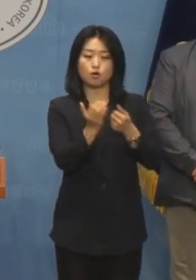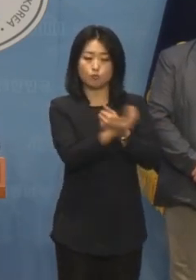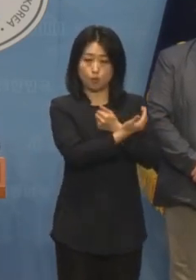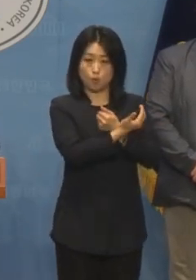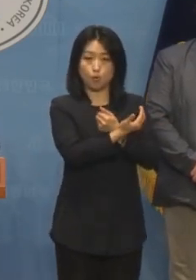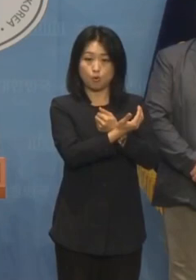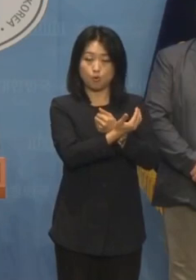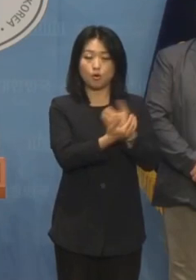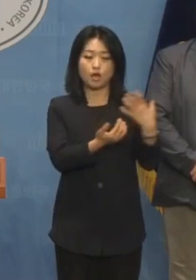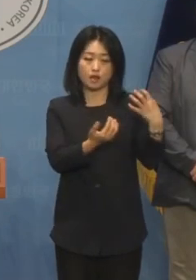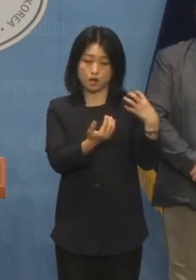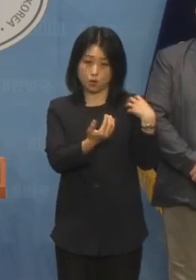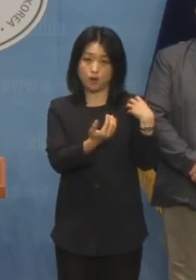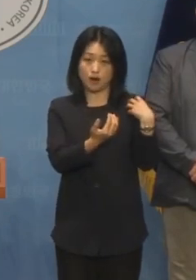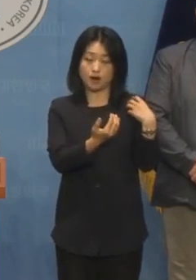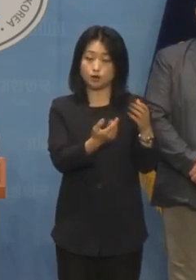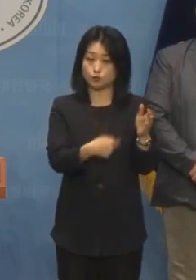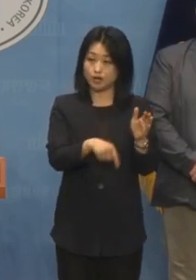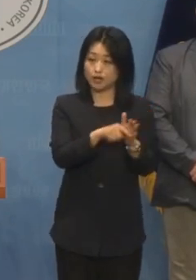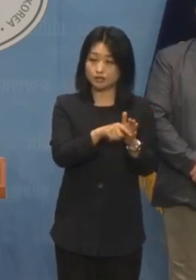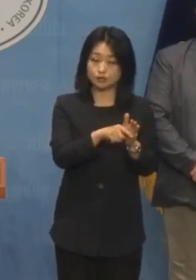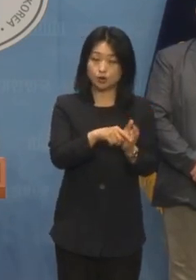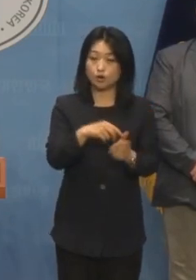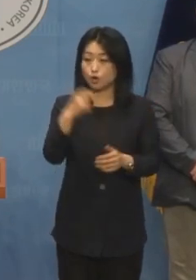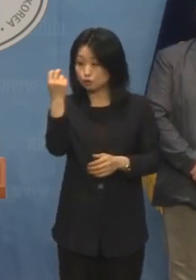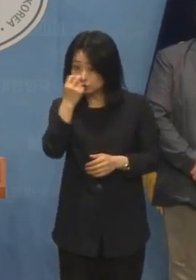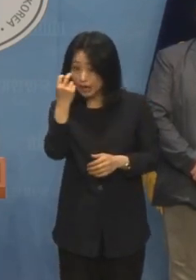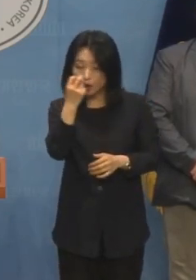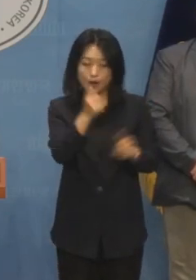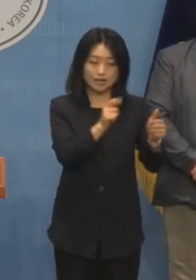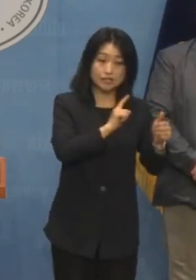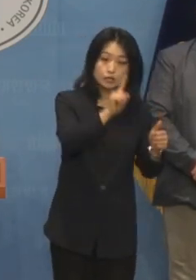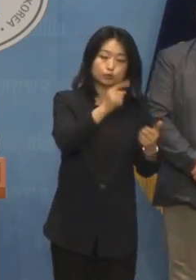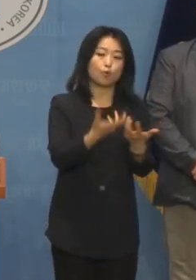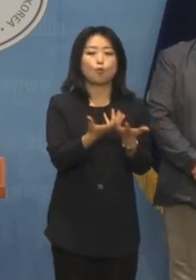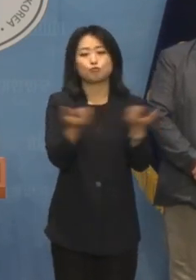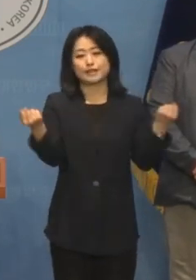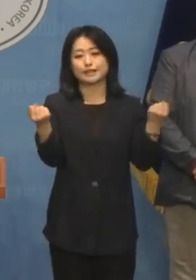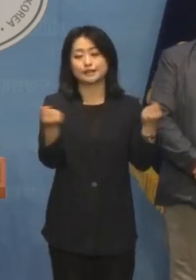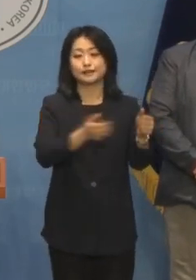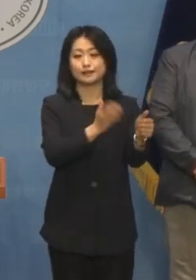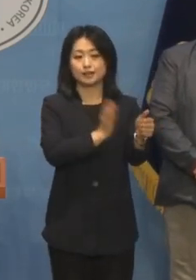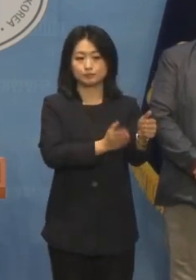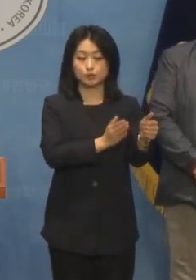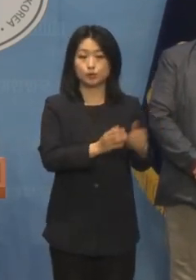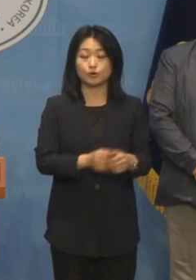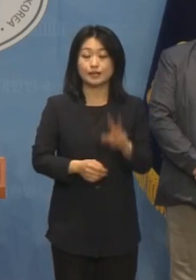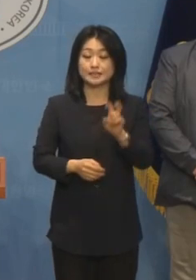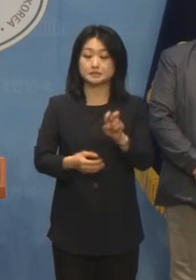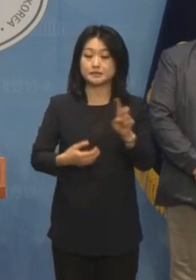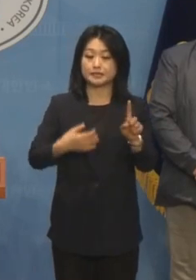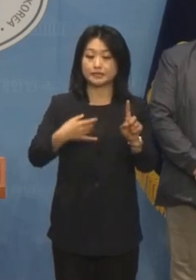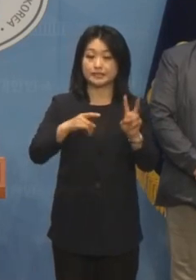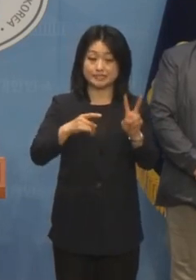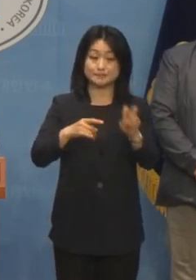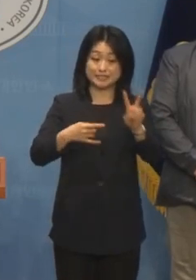인권보호기관 본연의 역할로 돌아갈 수 있도록 수사와 기소를 완전히 분리해야 합니다. 22대